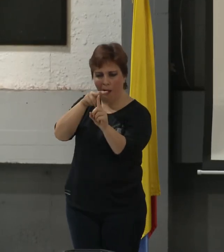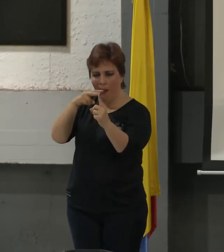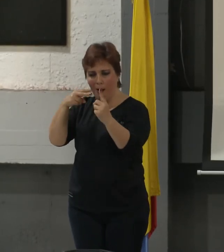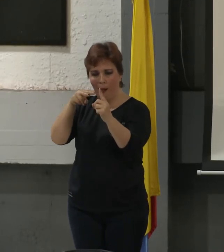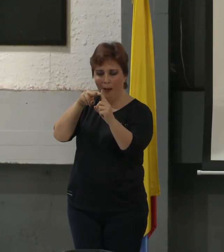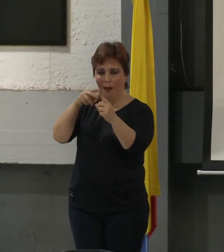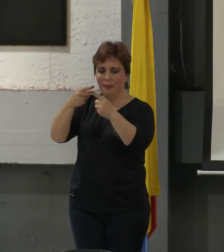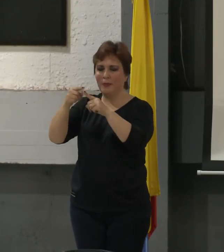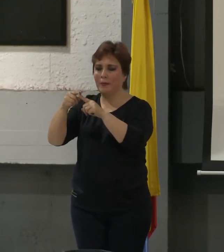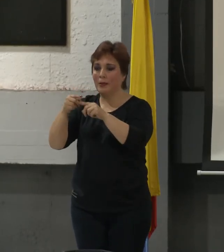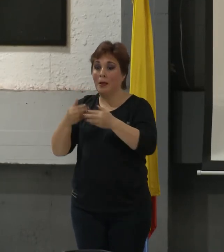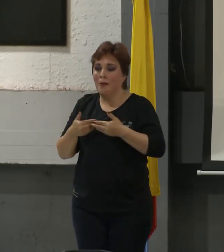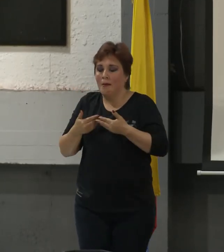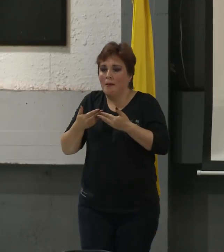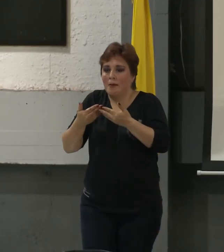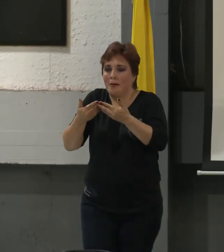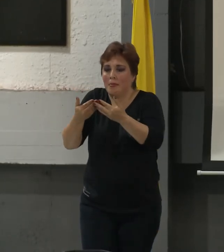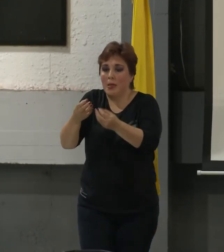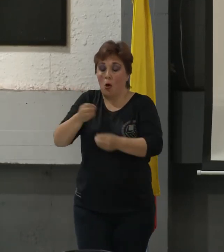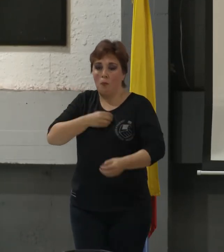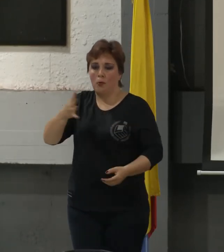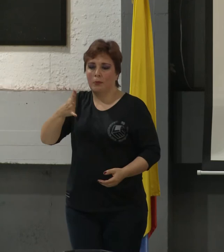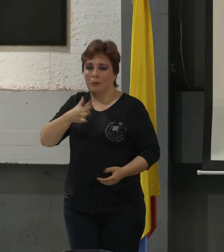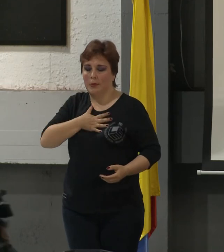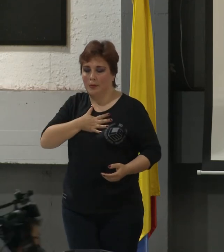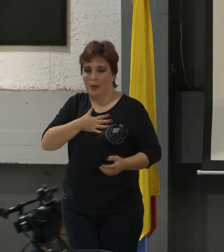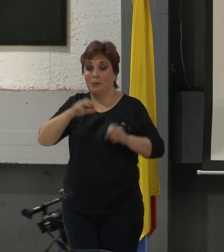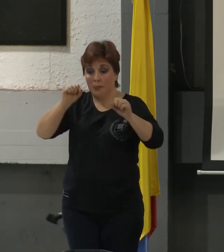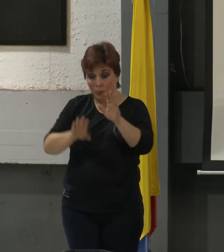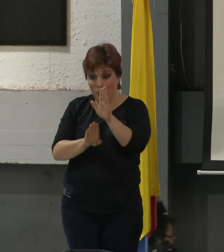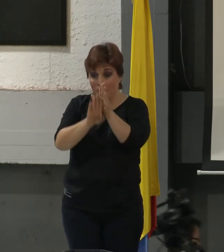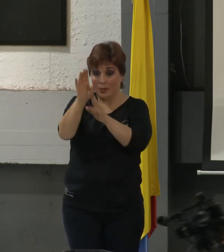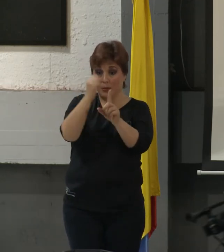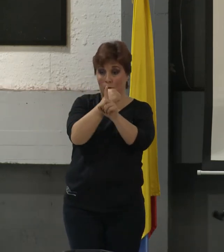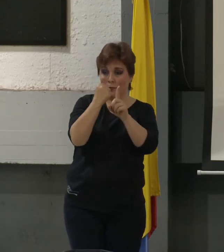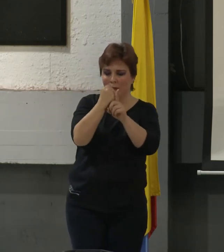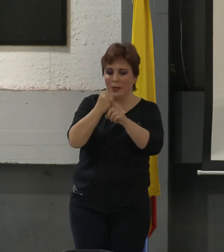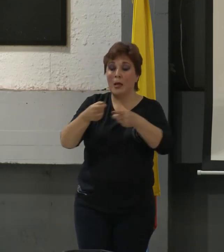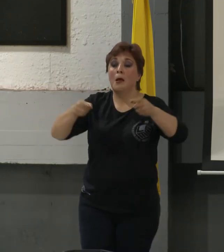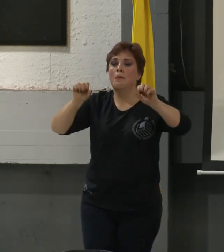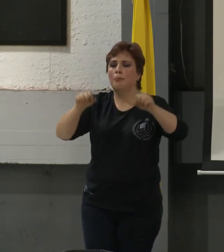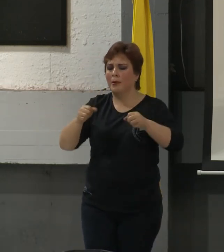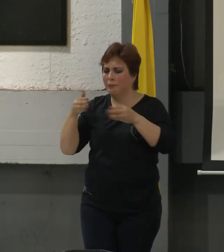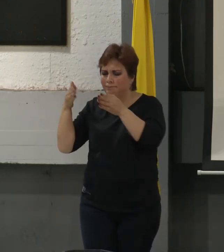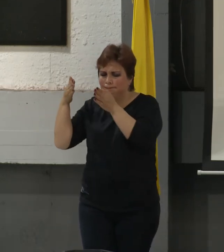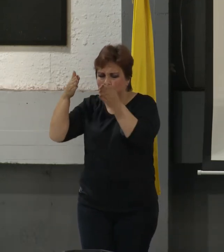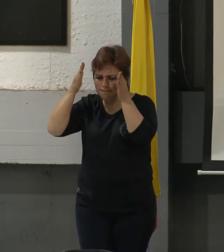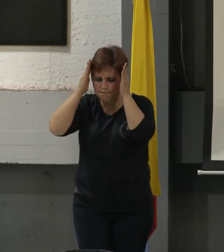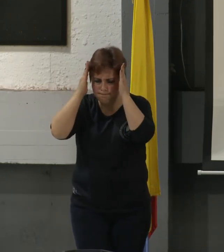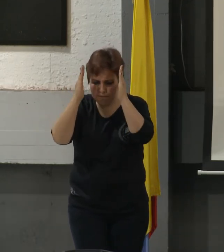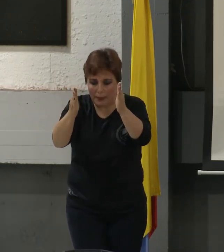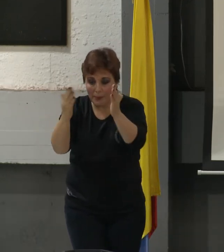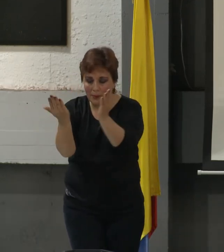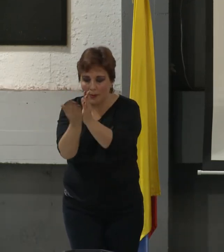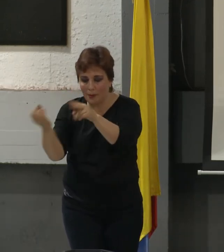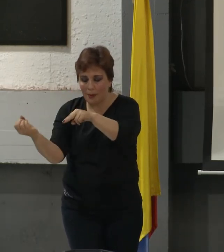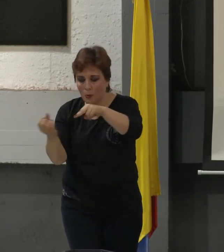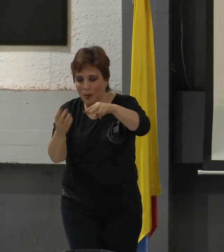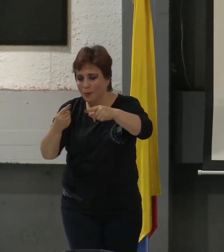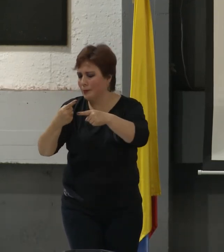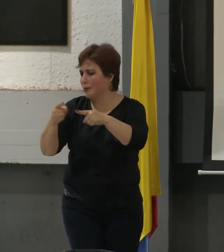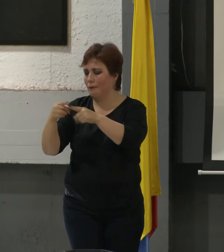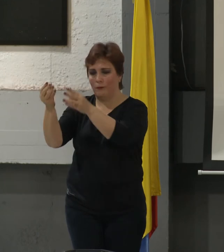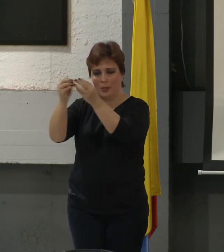ofreciendo así diversidad de visiones y abordajes educativos nuestra licenciatura tiene como rasgo distintivo